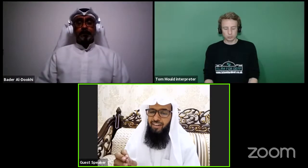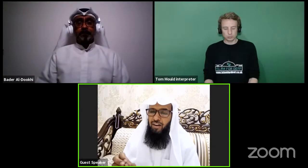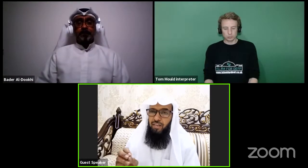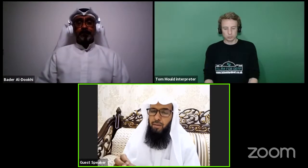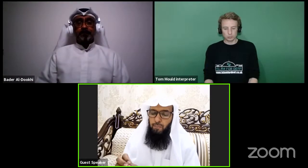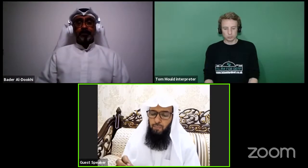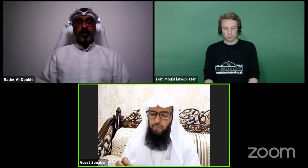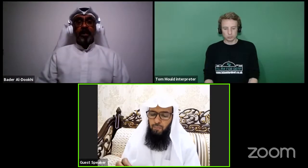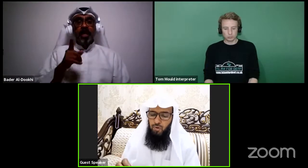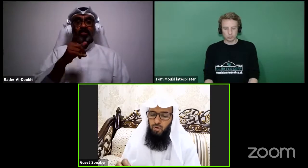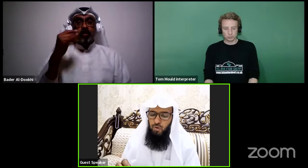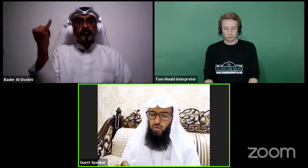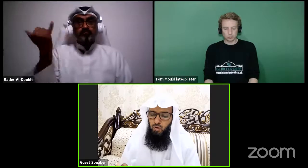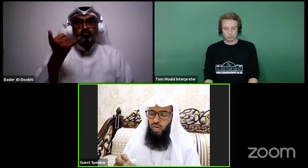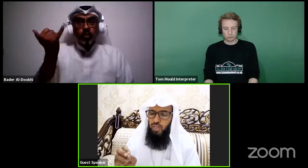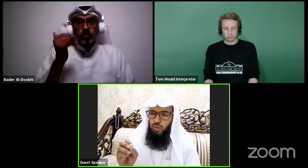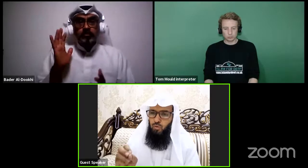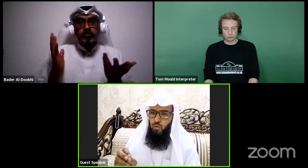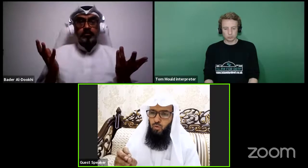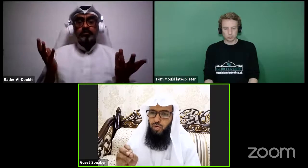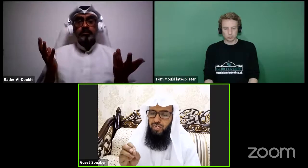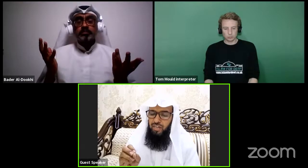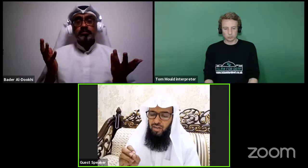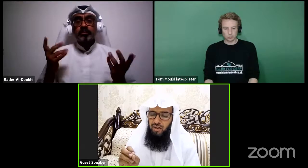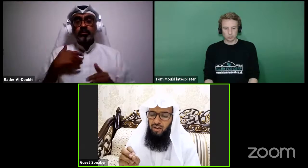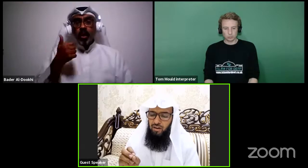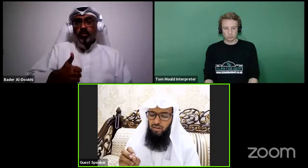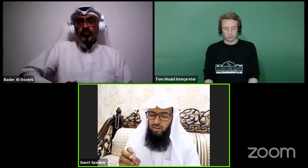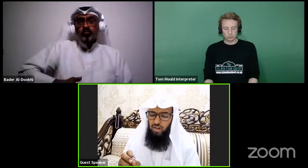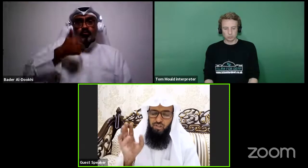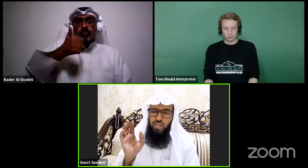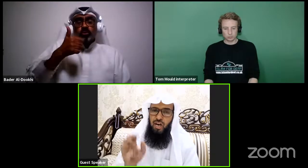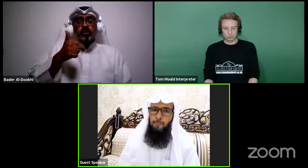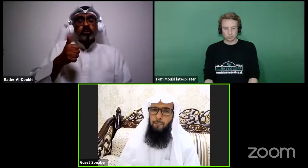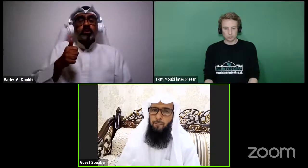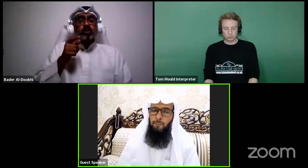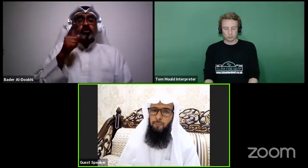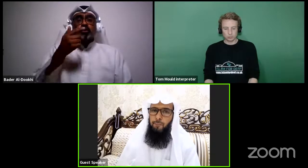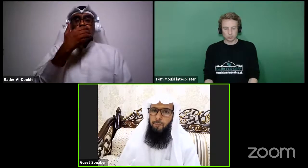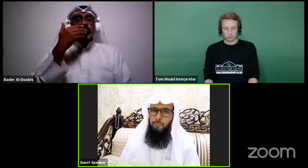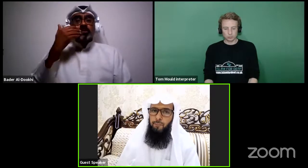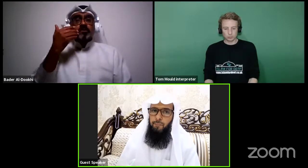فهذا أثر عظيم يحققه لنا الصيام.